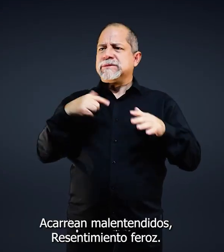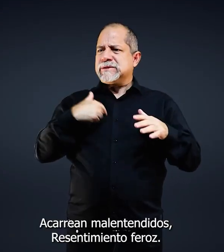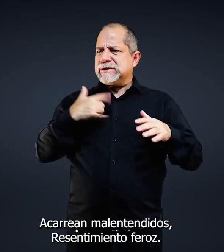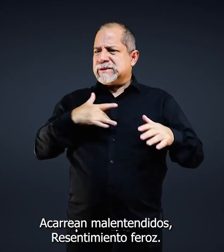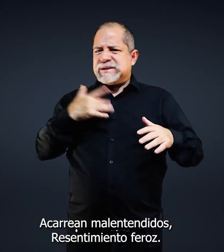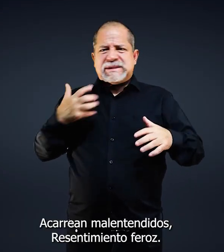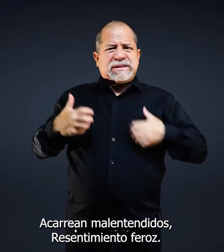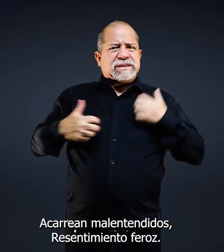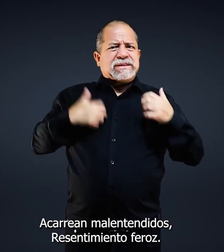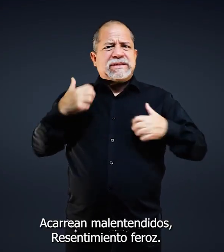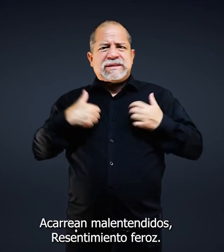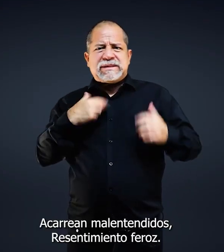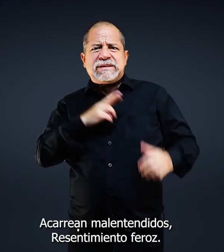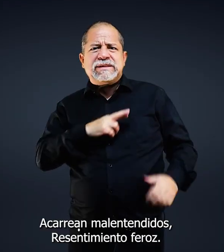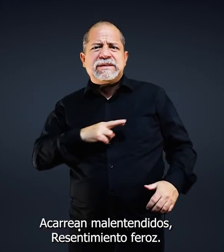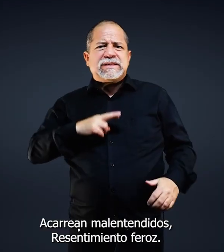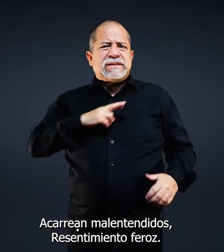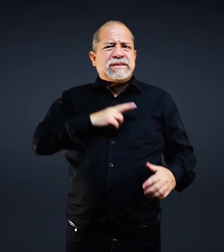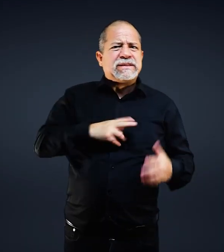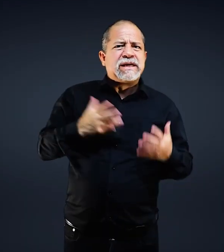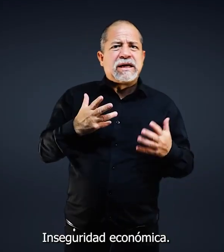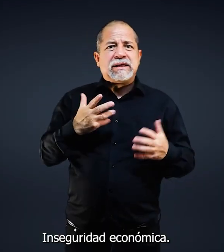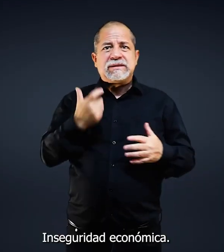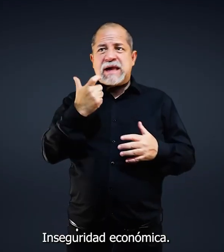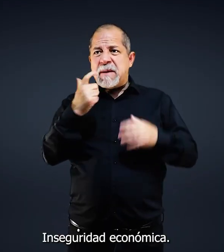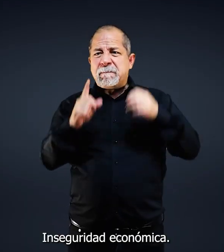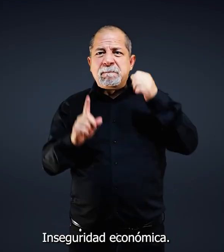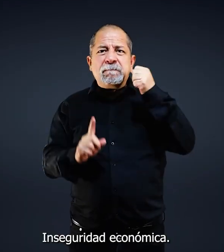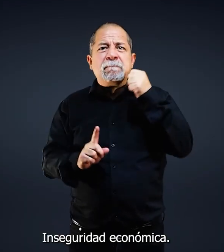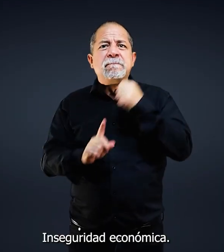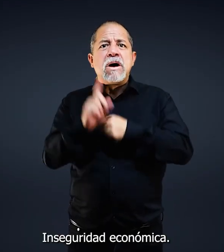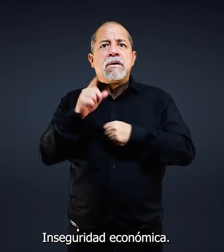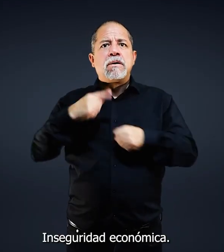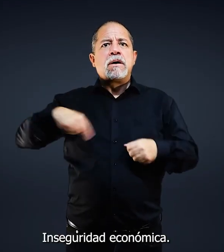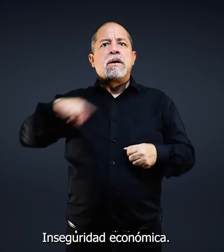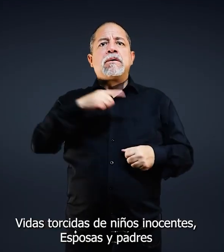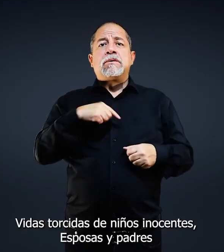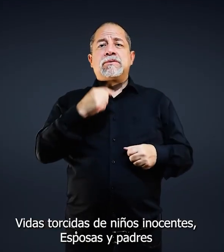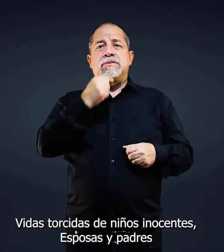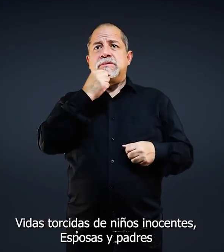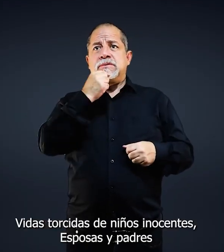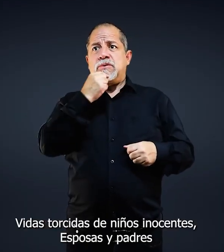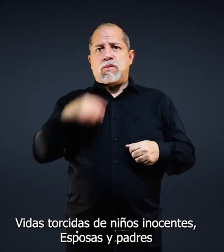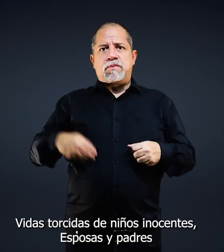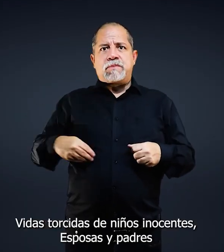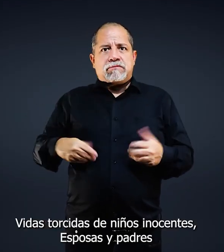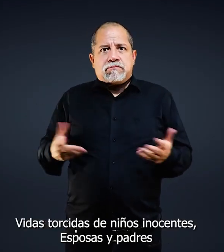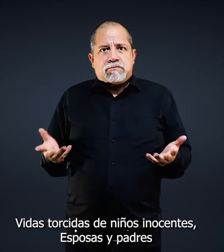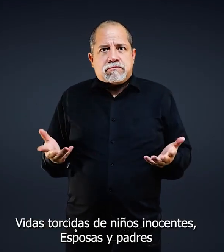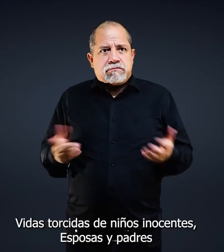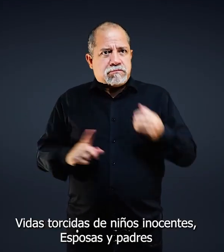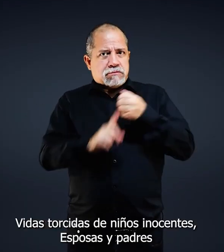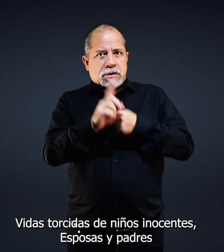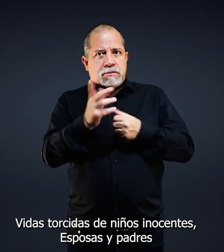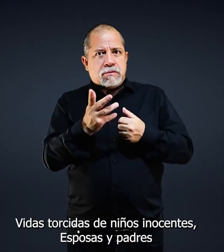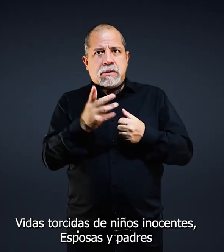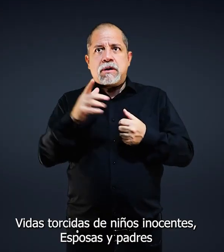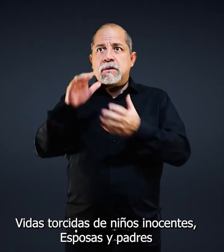malentendidos, resentimiento feroz, inseguridad económica, vidas torcidas de niños inocentes, esposas y